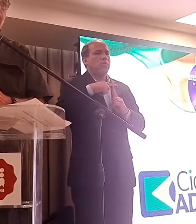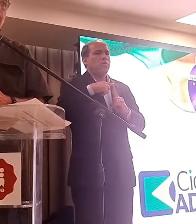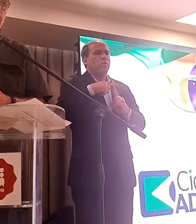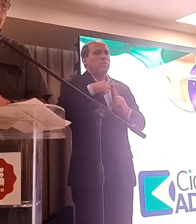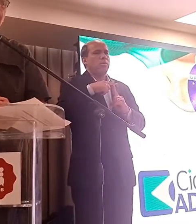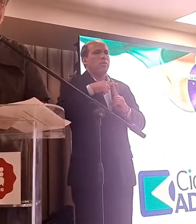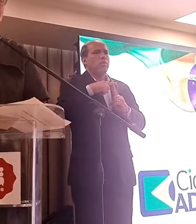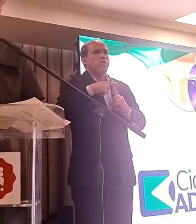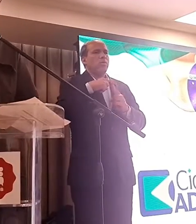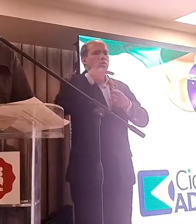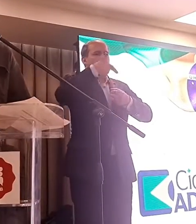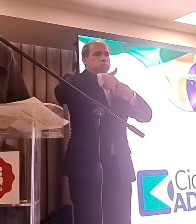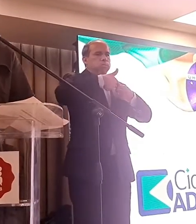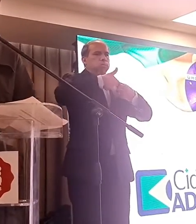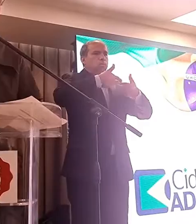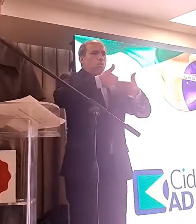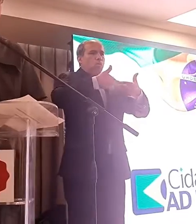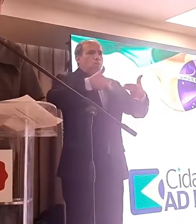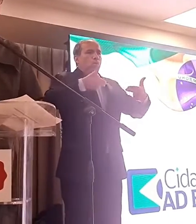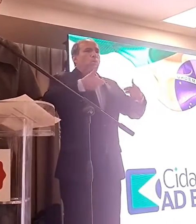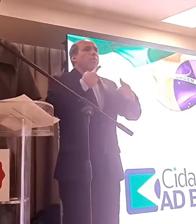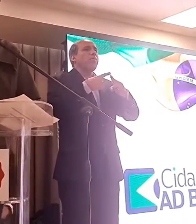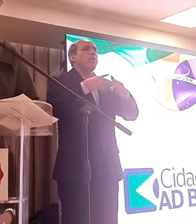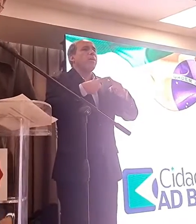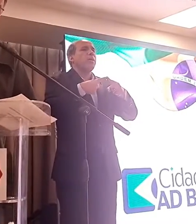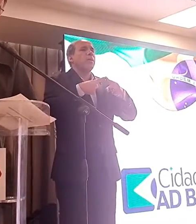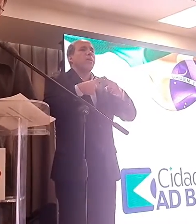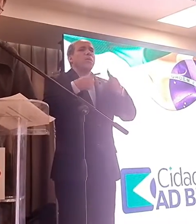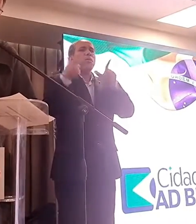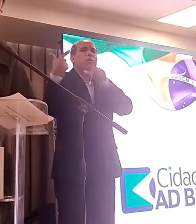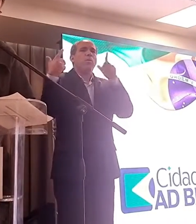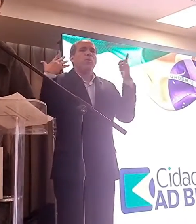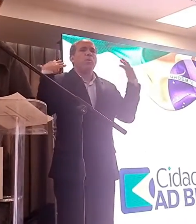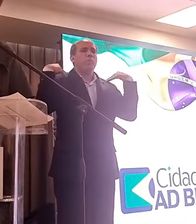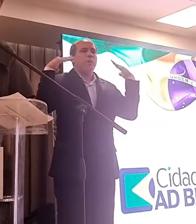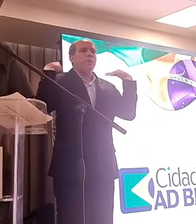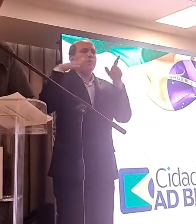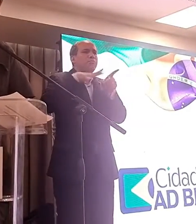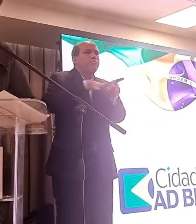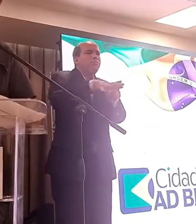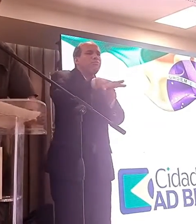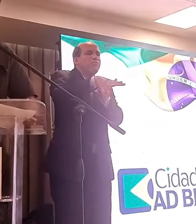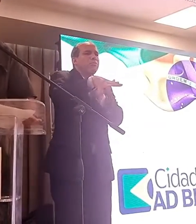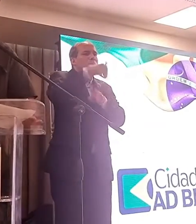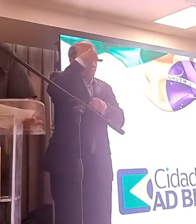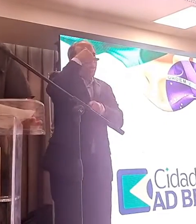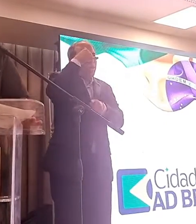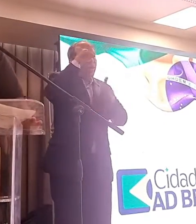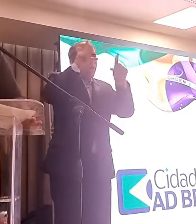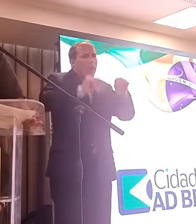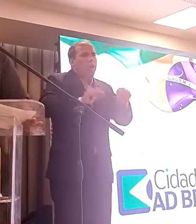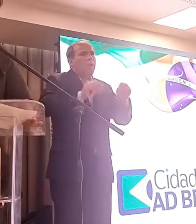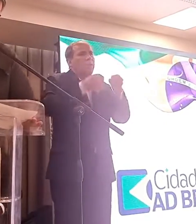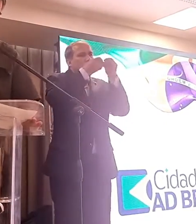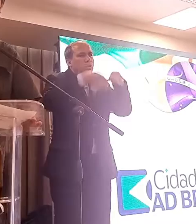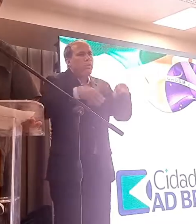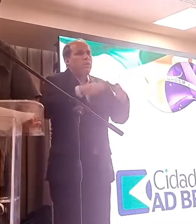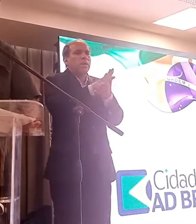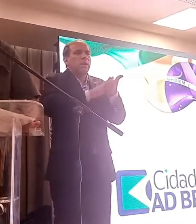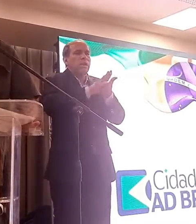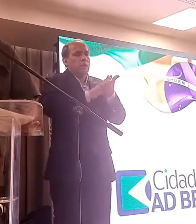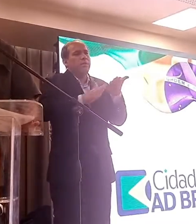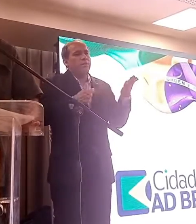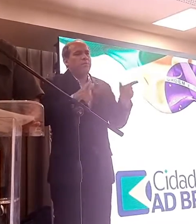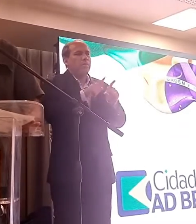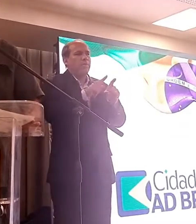de combustíveis, para que essa cota não diminua, não prejudicando isso naquela região. Curiosidade